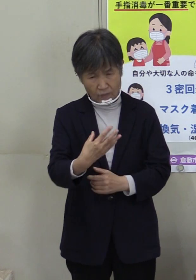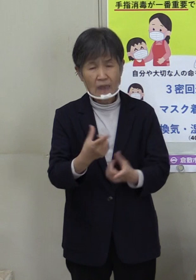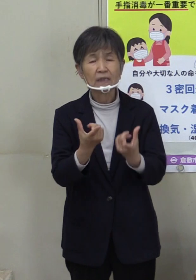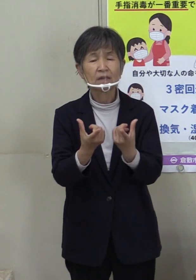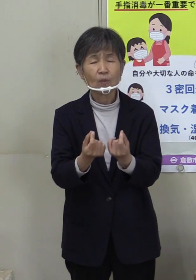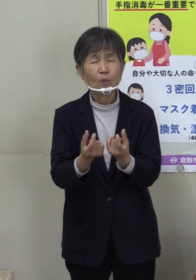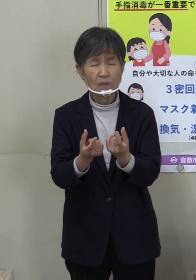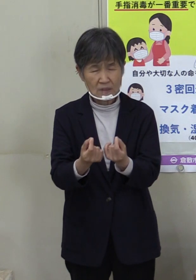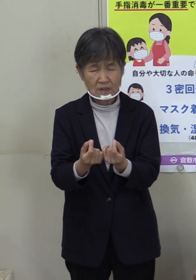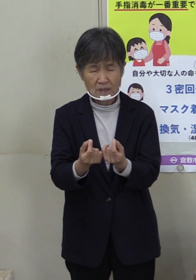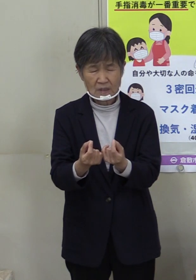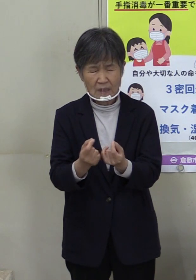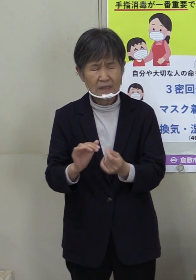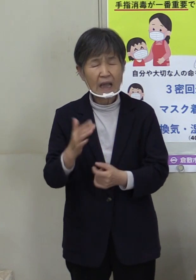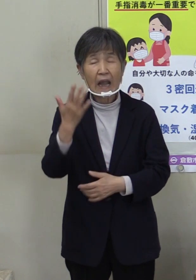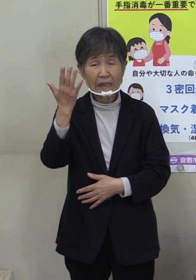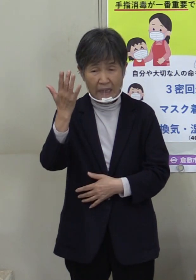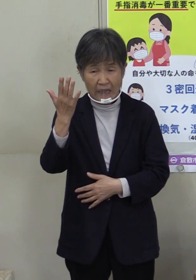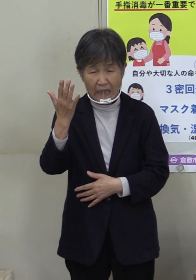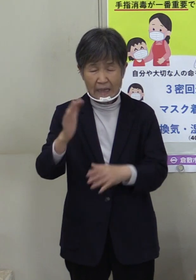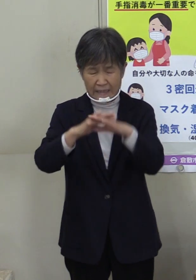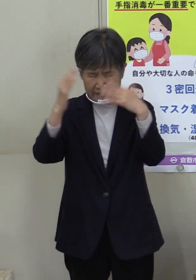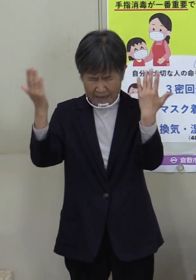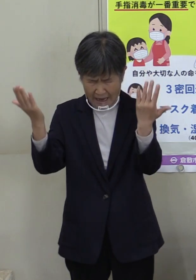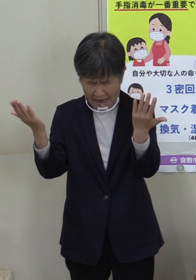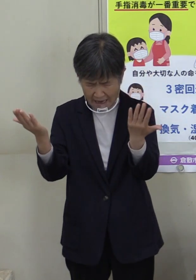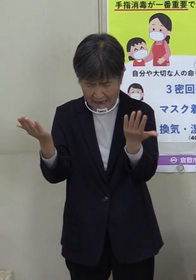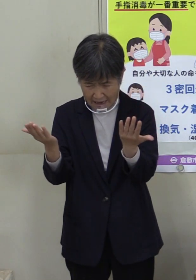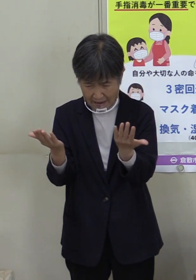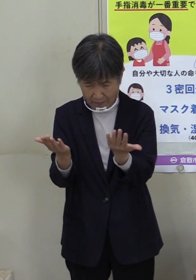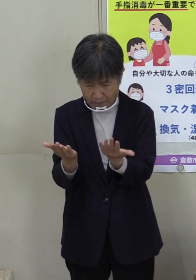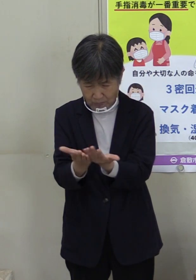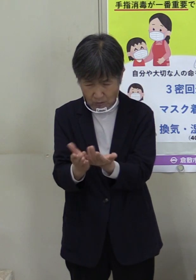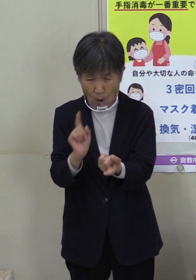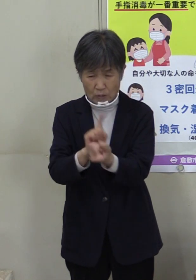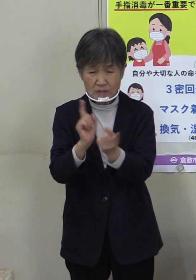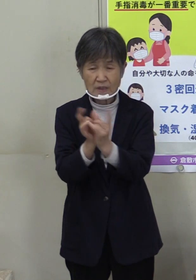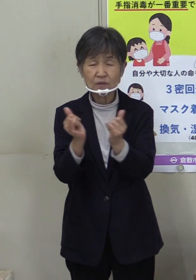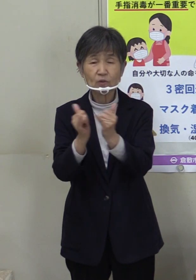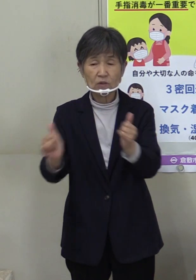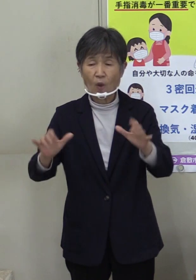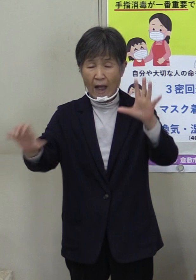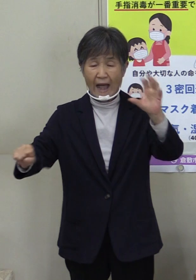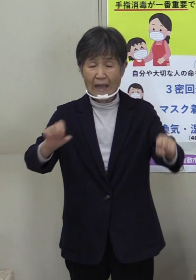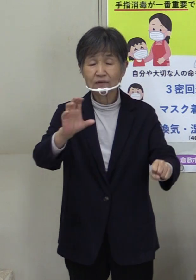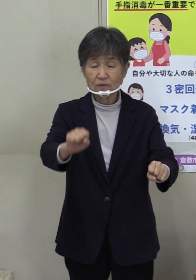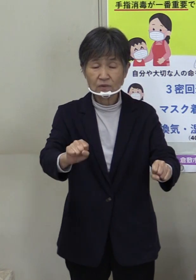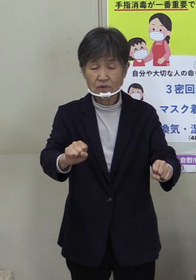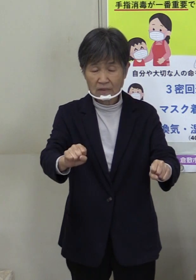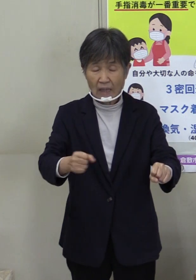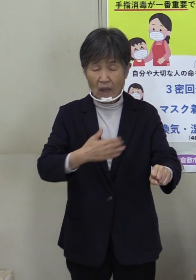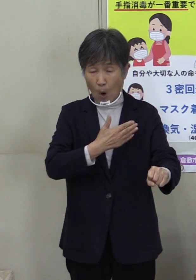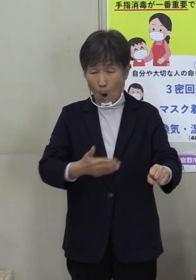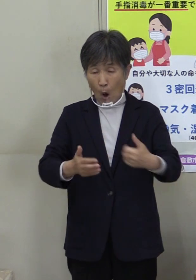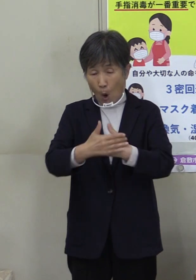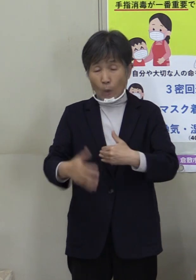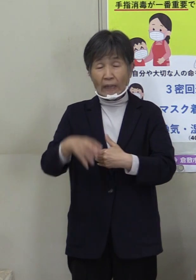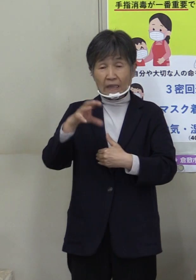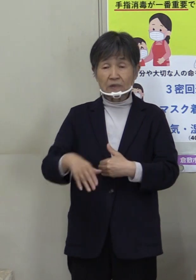り、そのなかなか全ての、接触者の方を把握してこちらの方